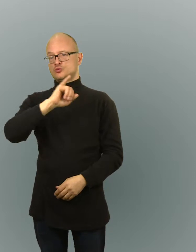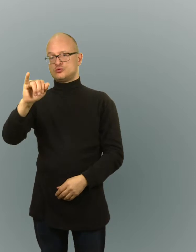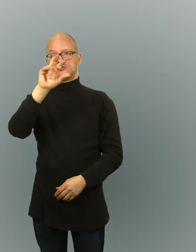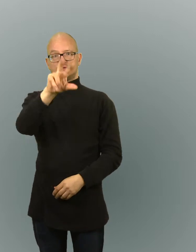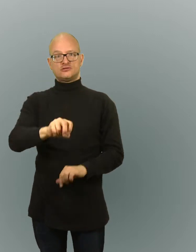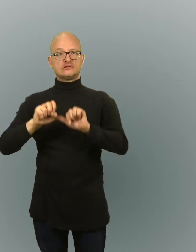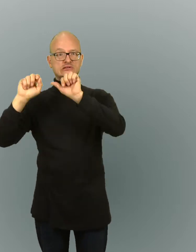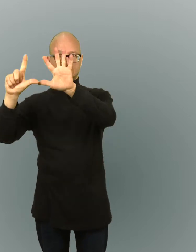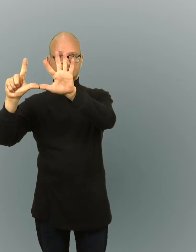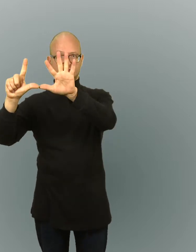37